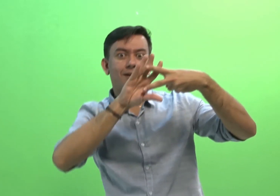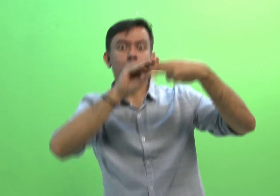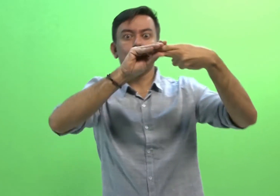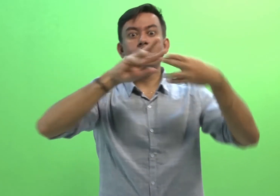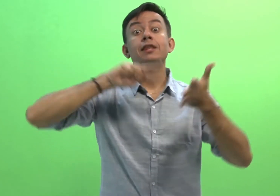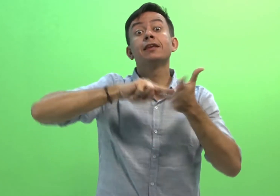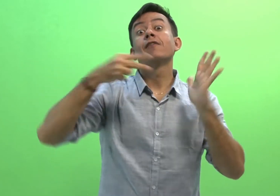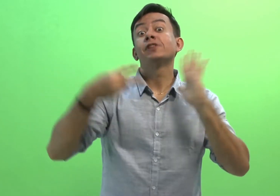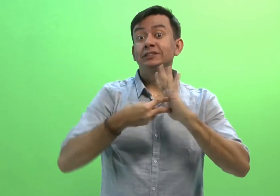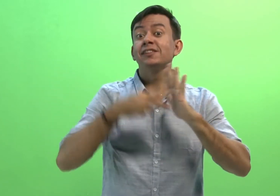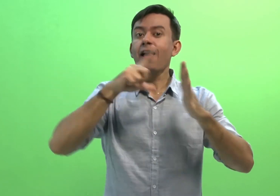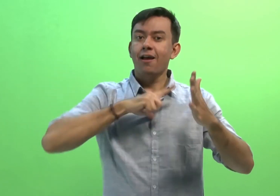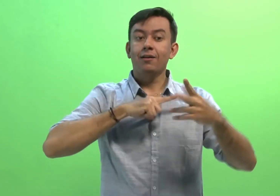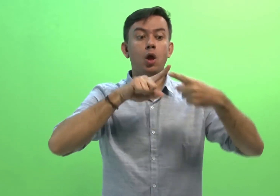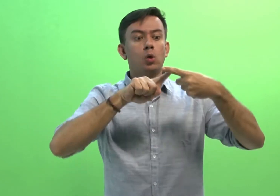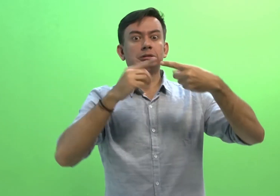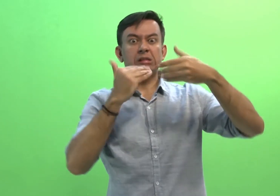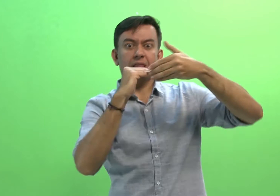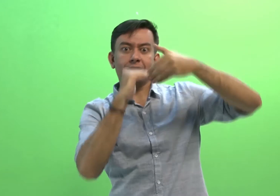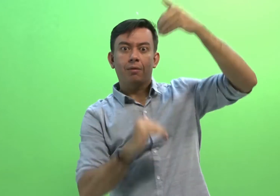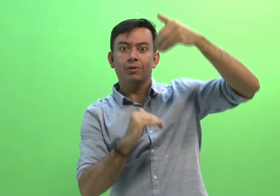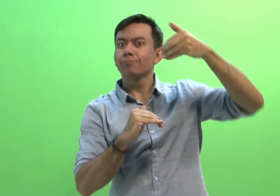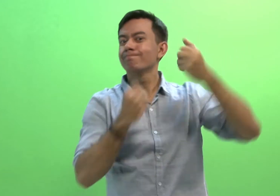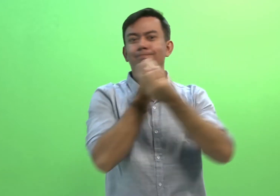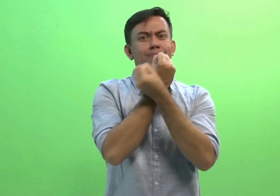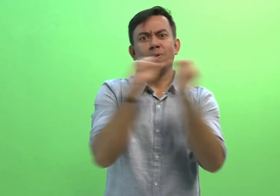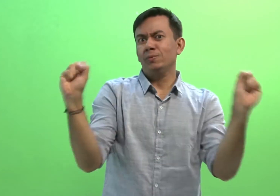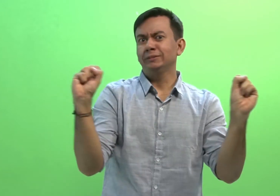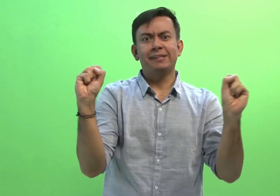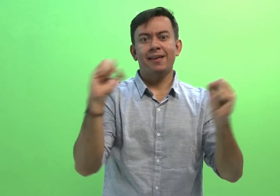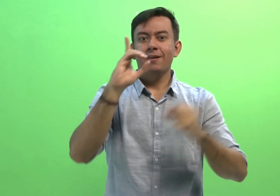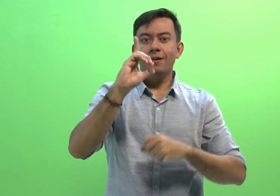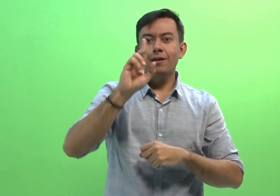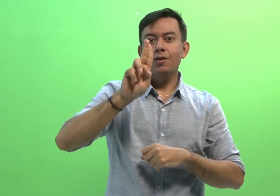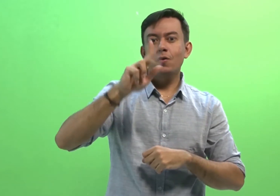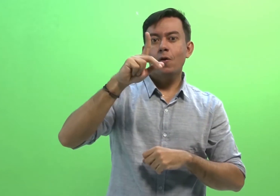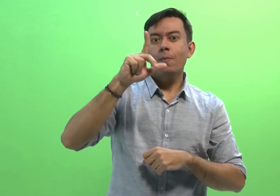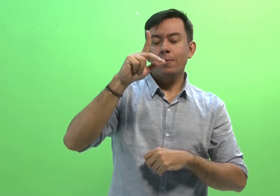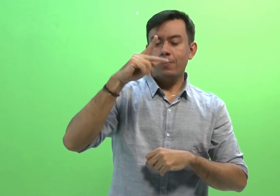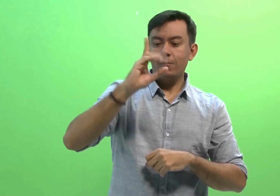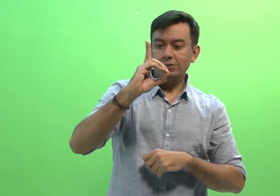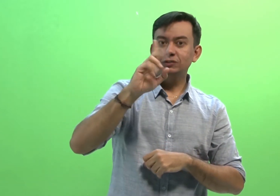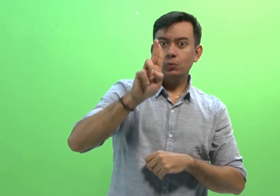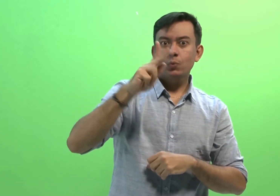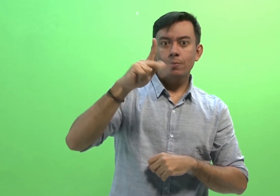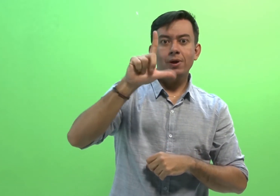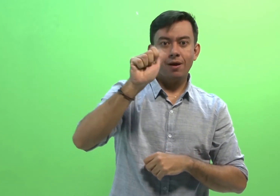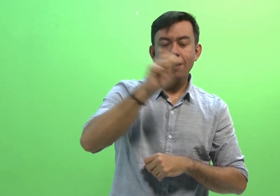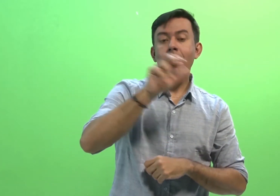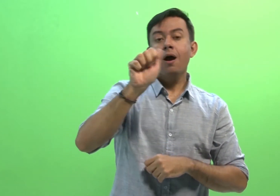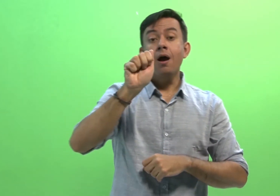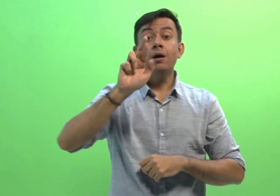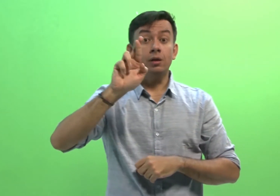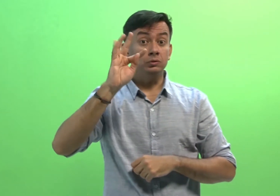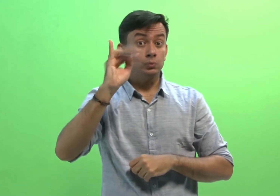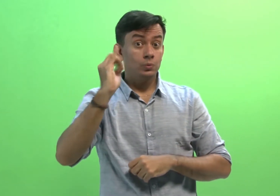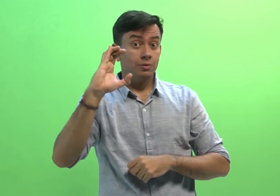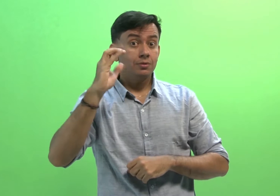Então, a gente vai associando outros itens. É impossível dissociar essa dupla